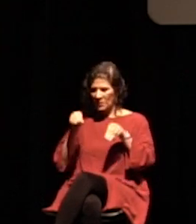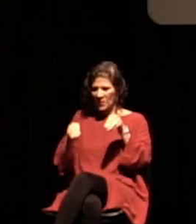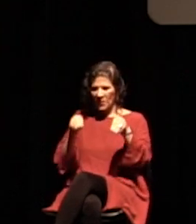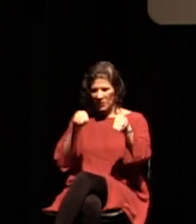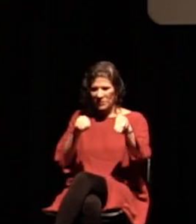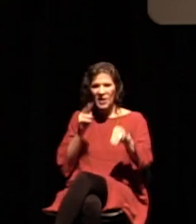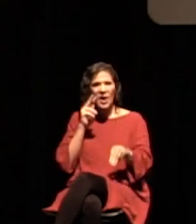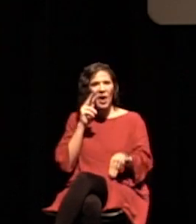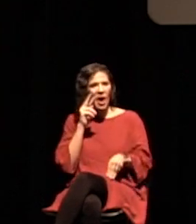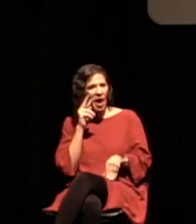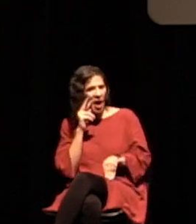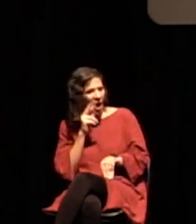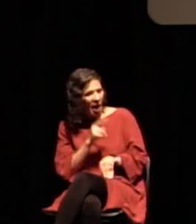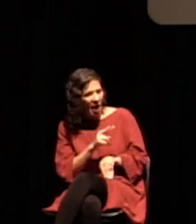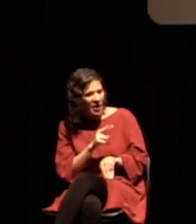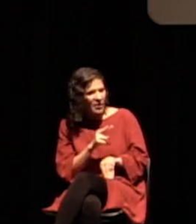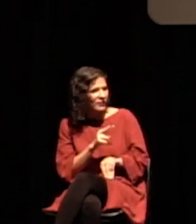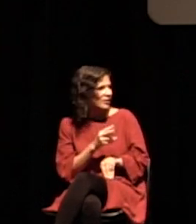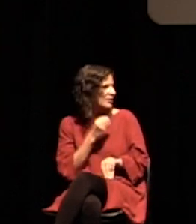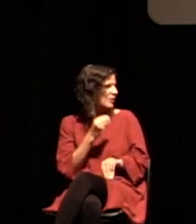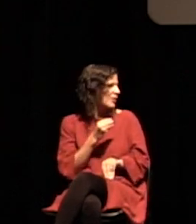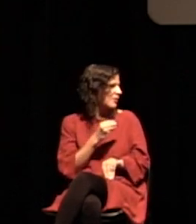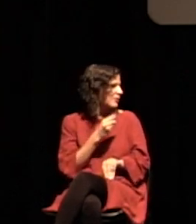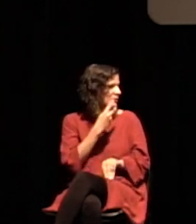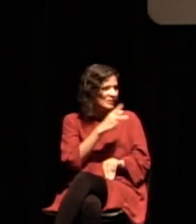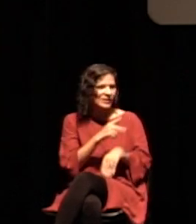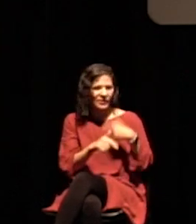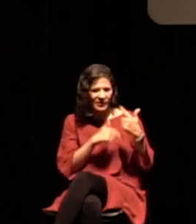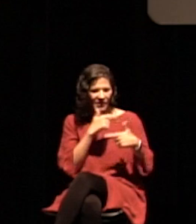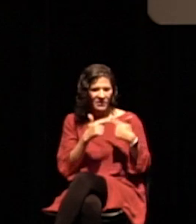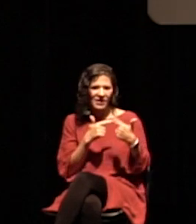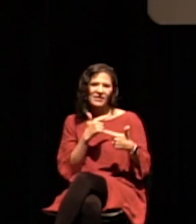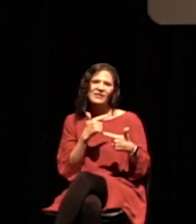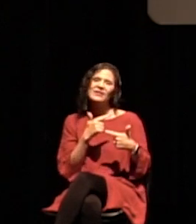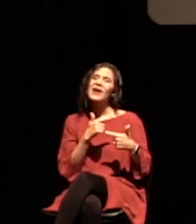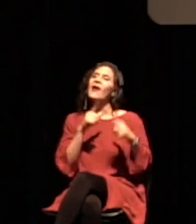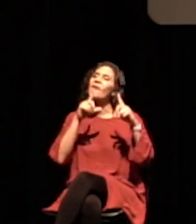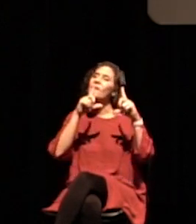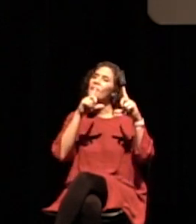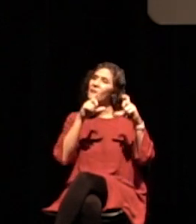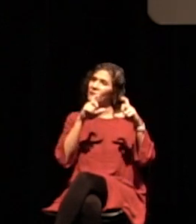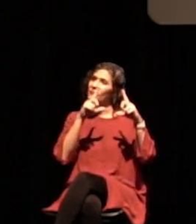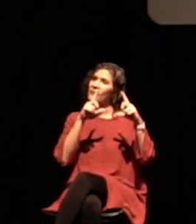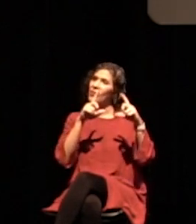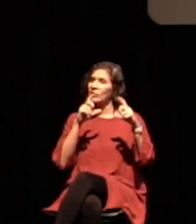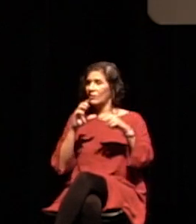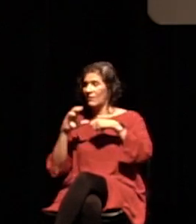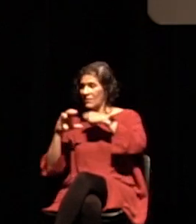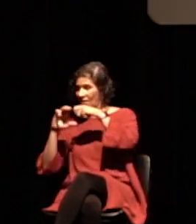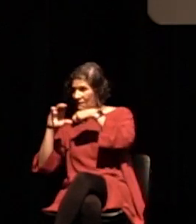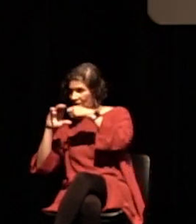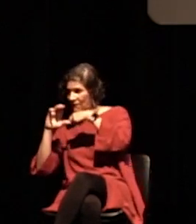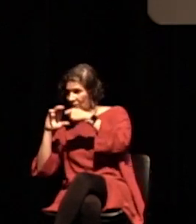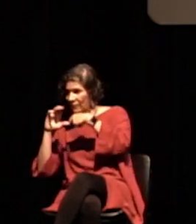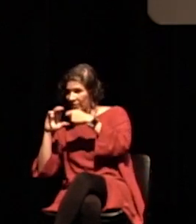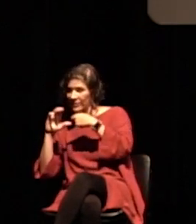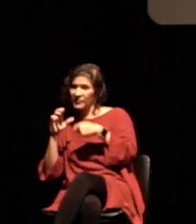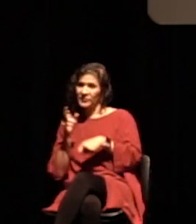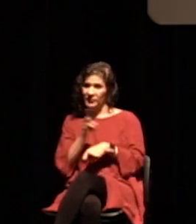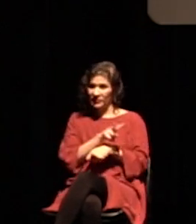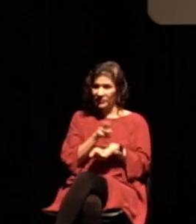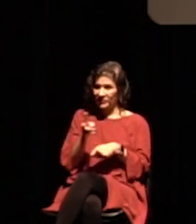extraordinária pictorialidade do seu trabalho. Quando a Iol trabalha com a fotografia ou quando trabalha com o filme, por exemplo, a